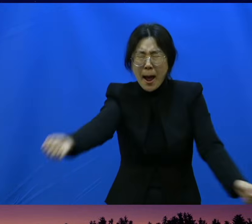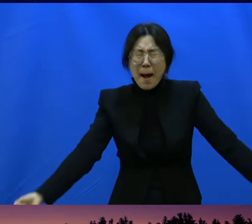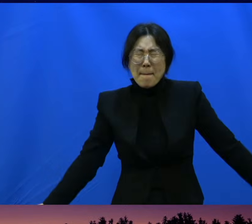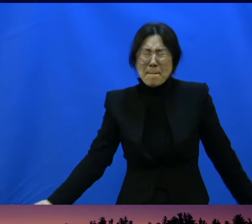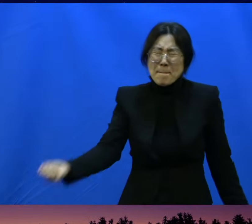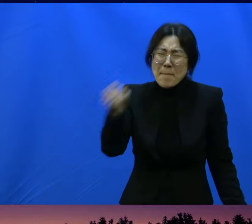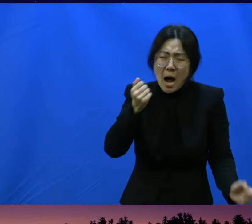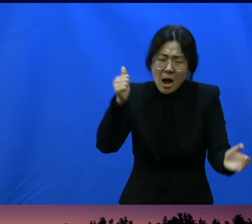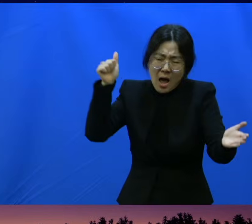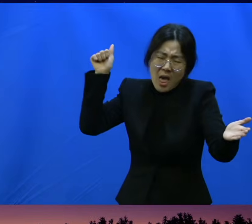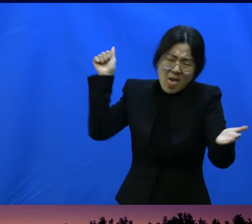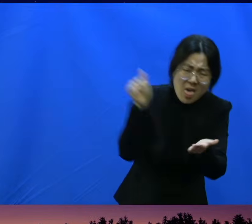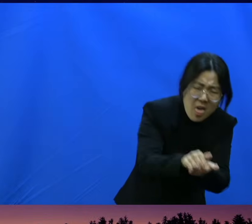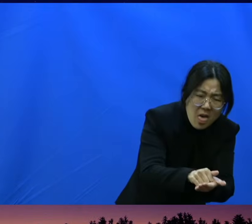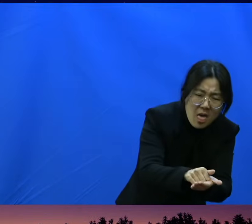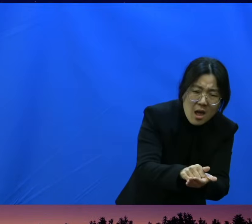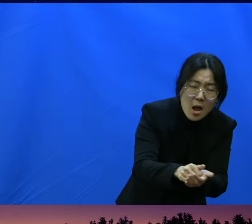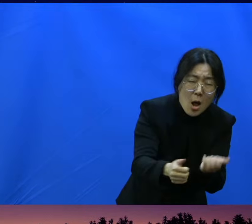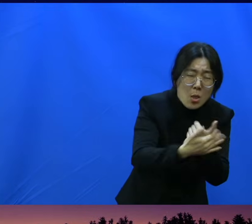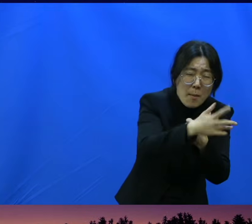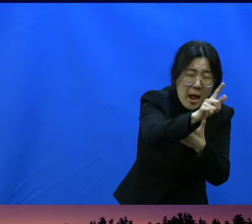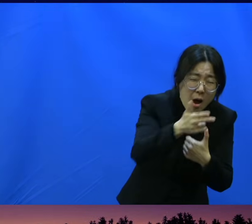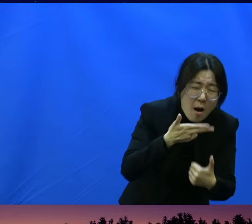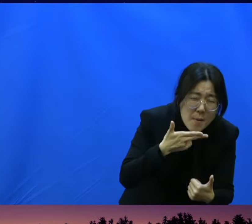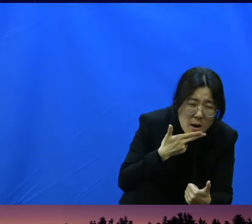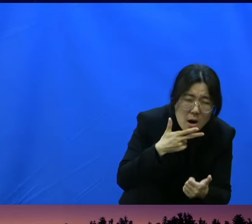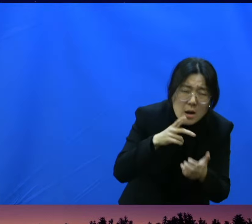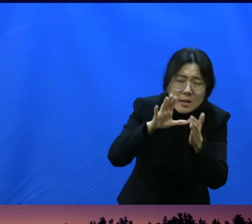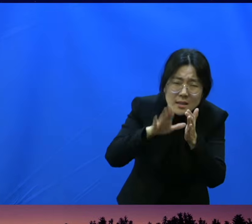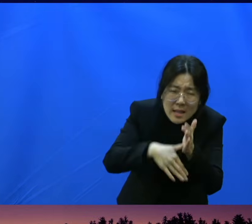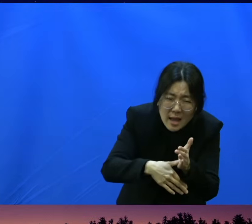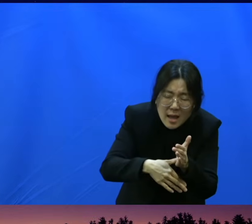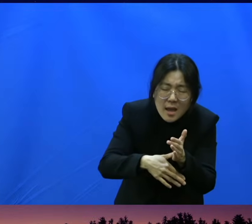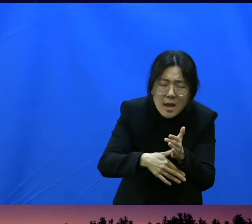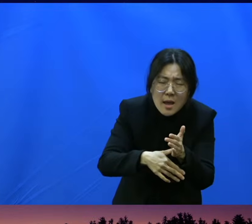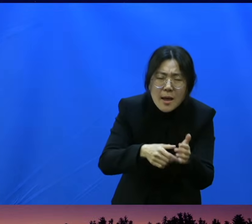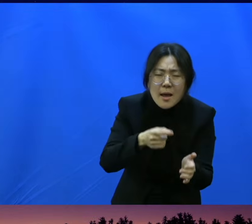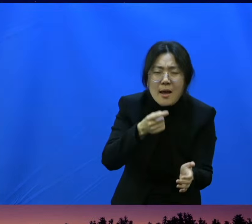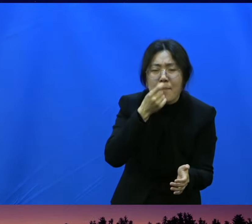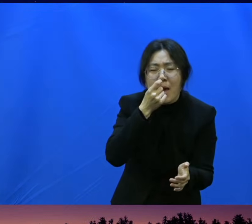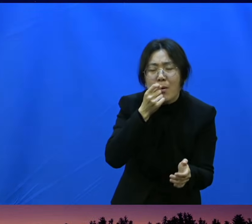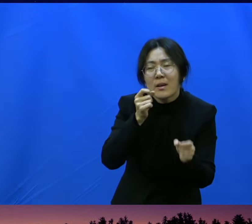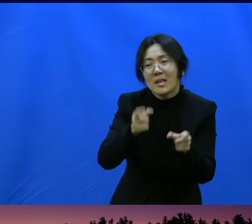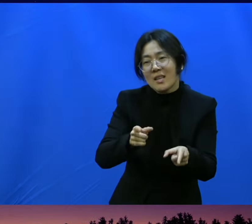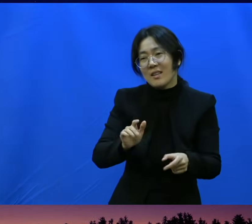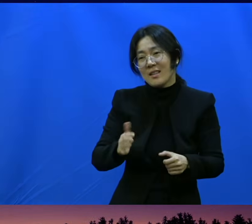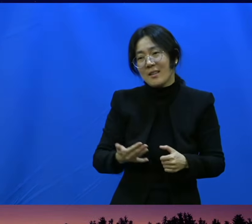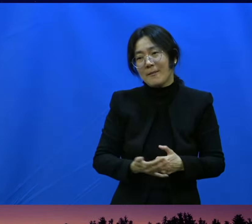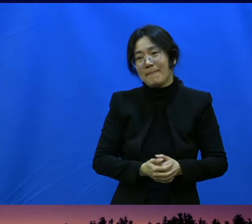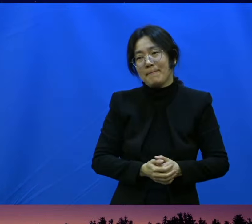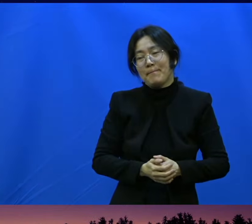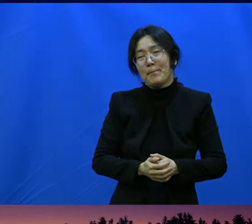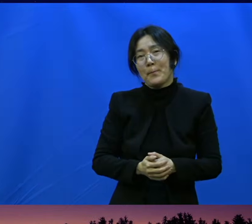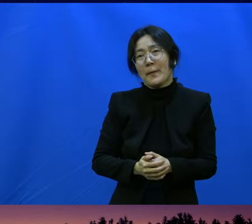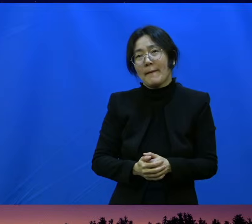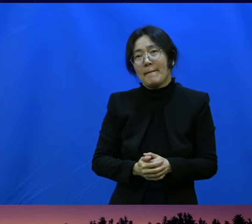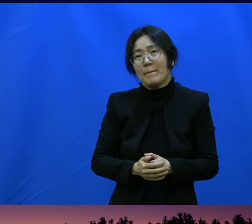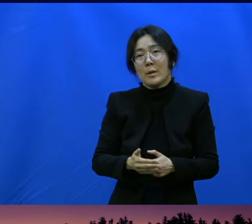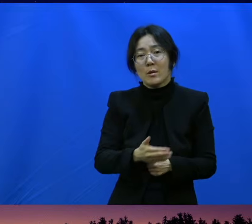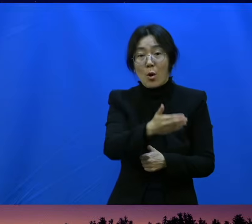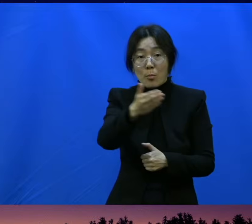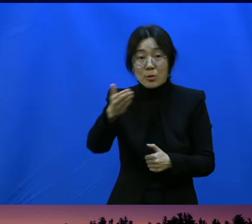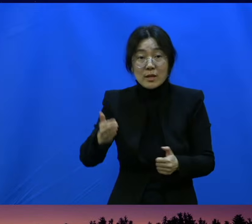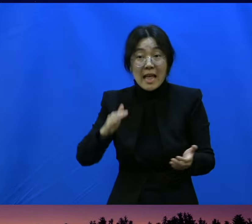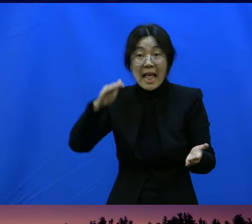배워야 될 순간에 배우면 돼요. 근데 배워야 될 순간에 배우지 못하면 그게 사고가 나는 거잖아요. 그 내리막길에 배워야 될 건